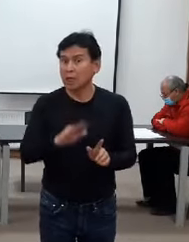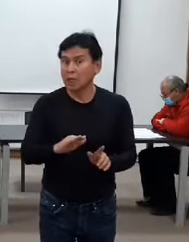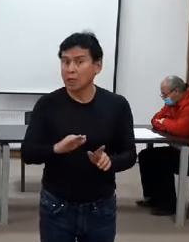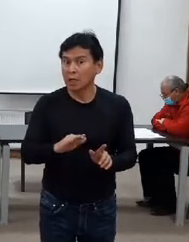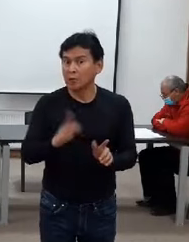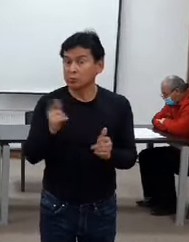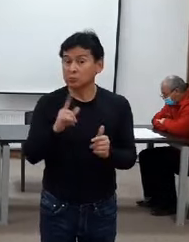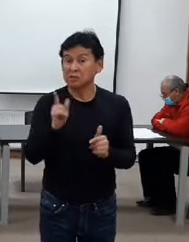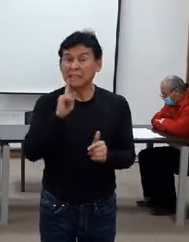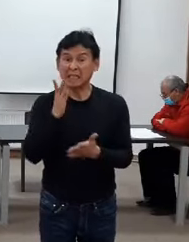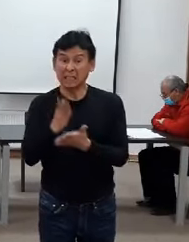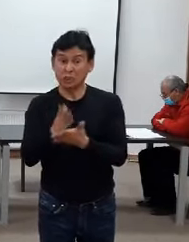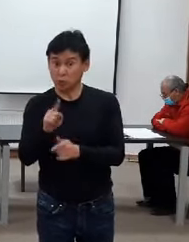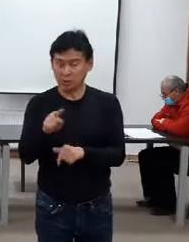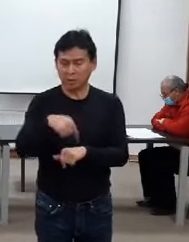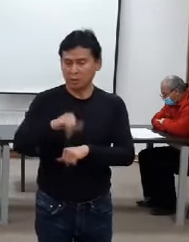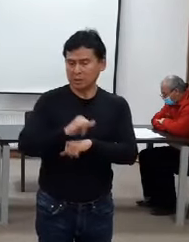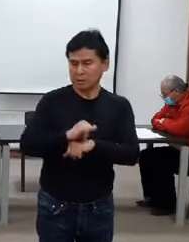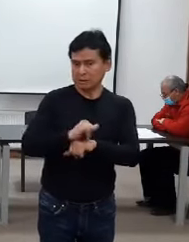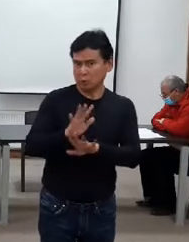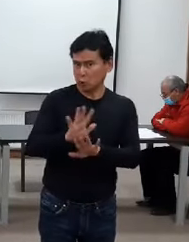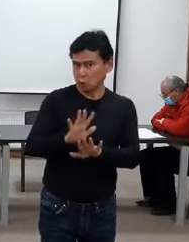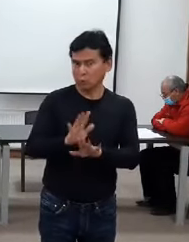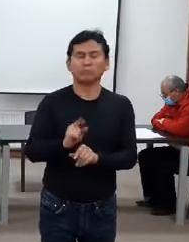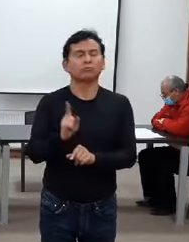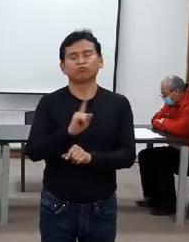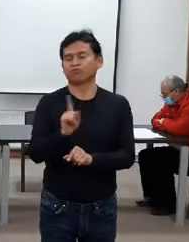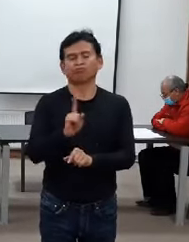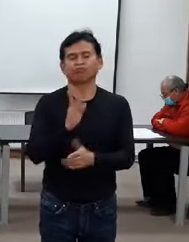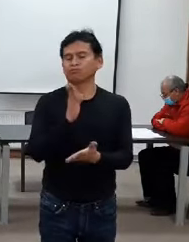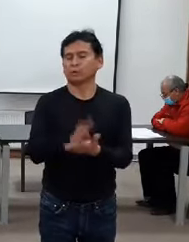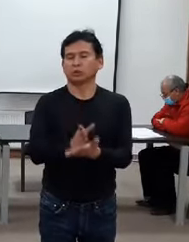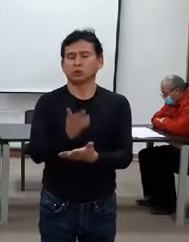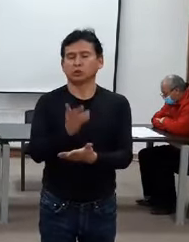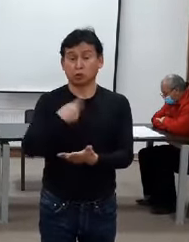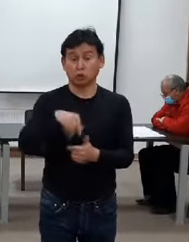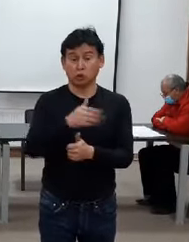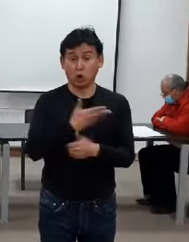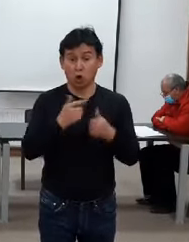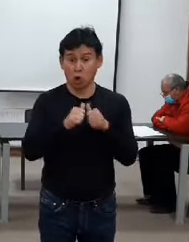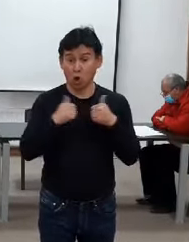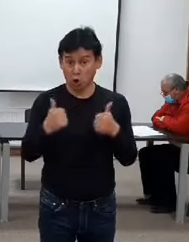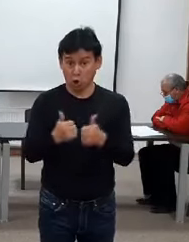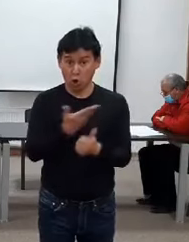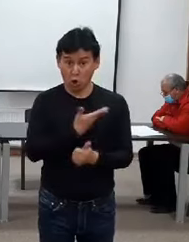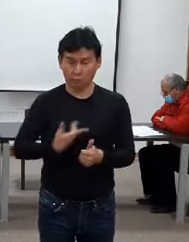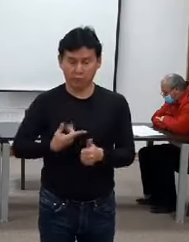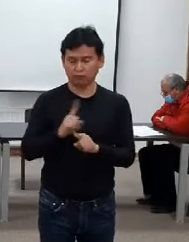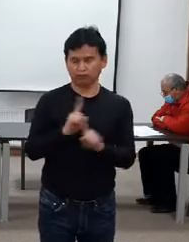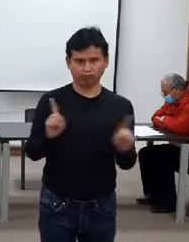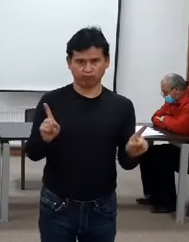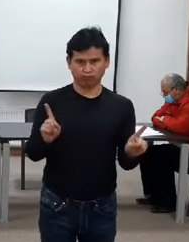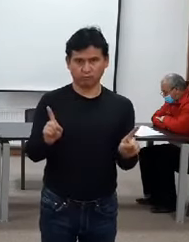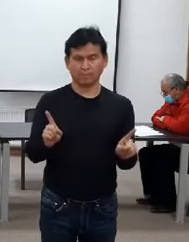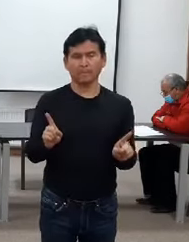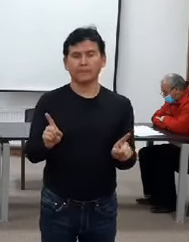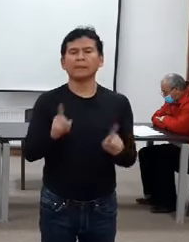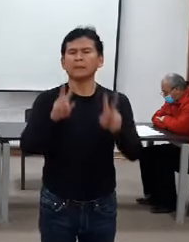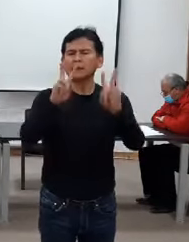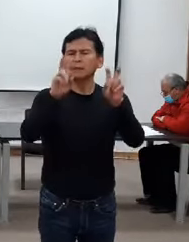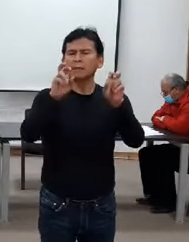no pasa por usted. No es una decisión, así como lo mismo que yo he escuchado en medios respecto de